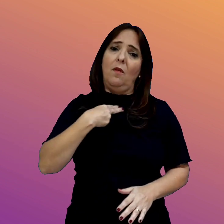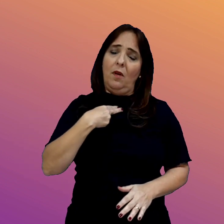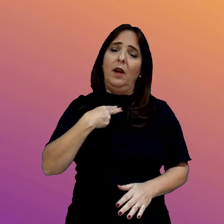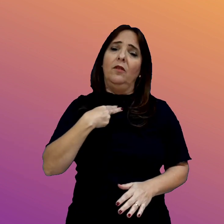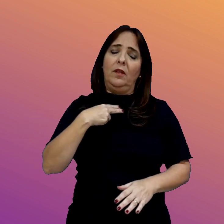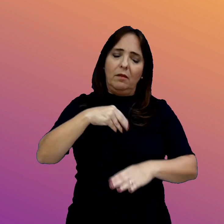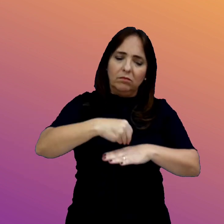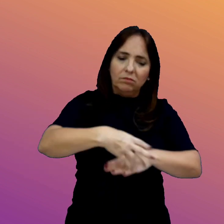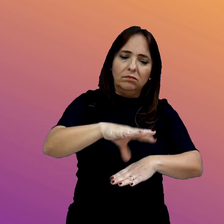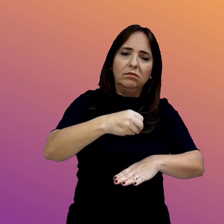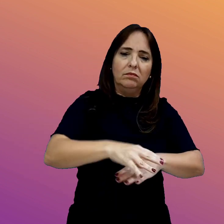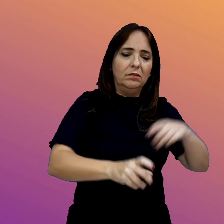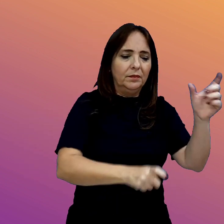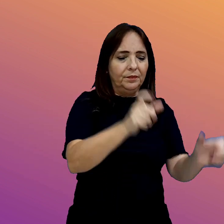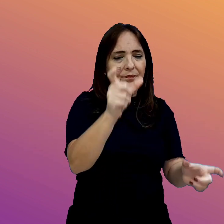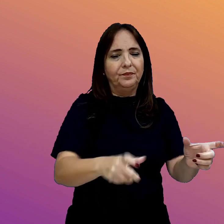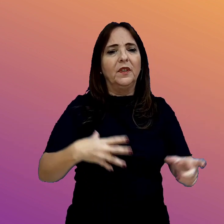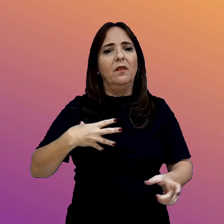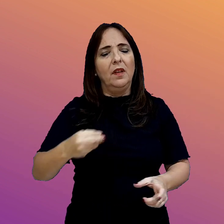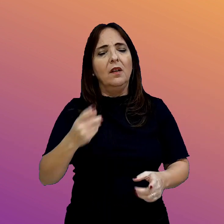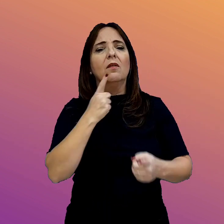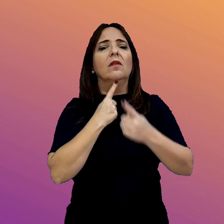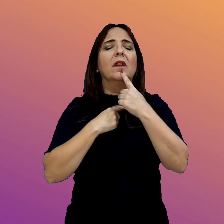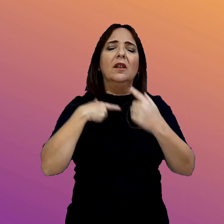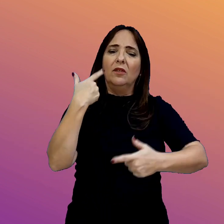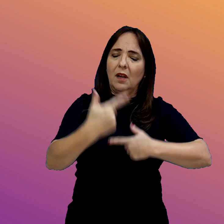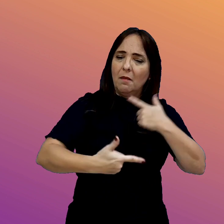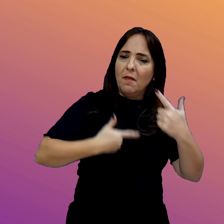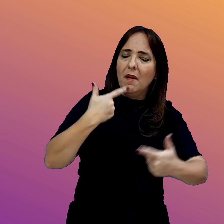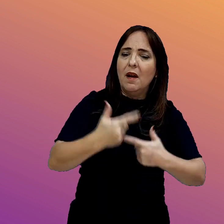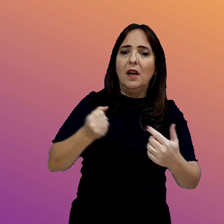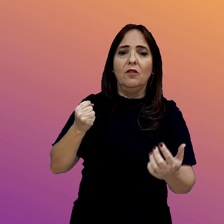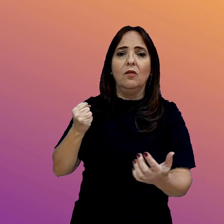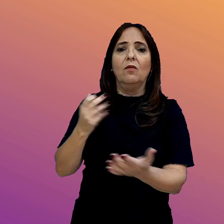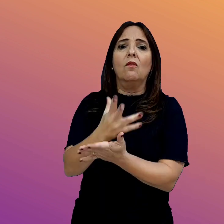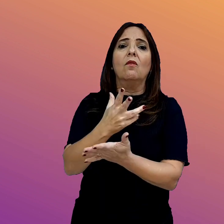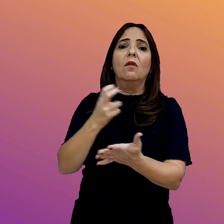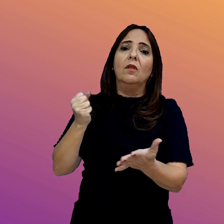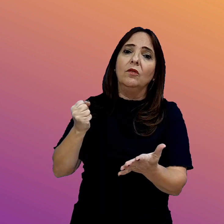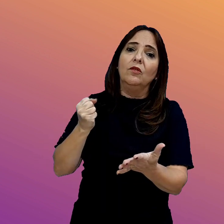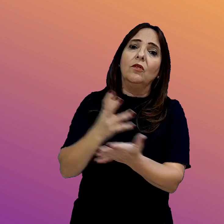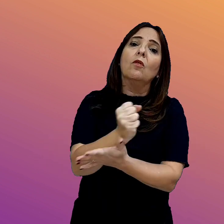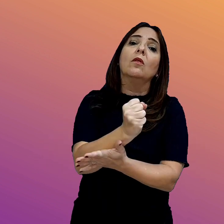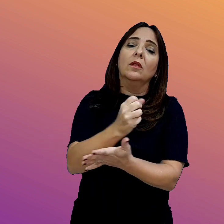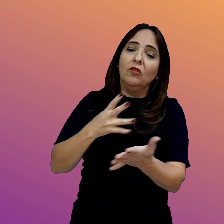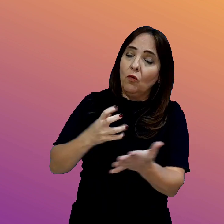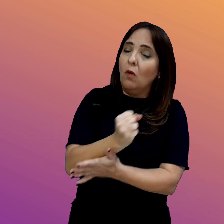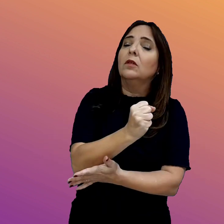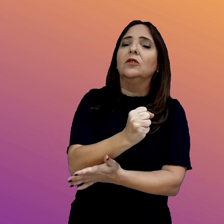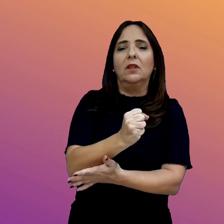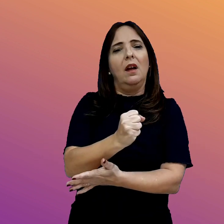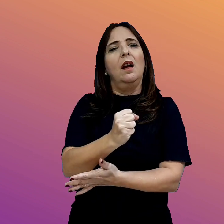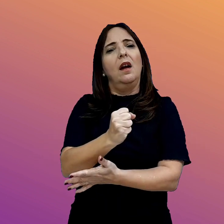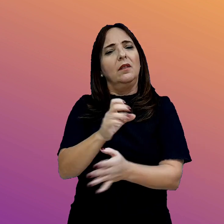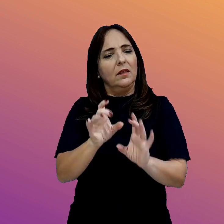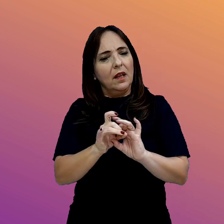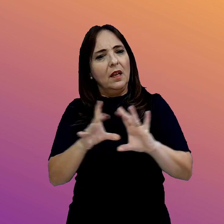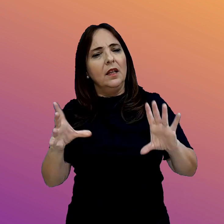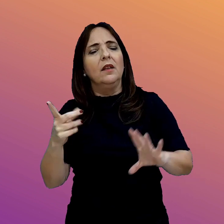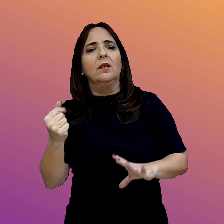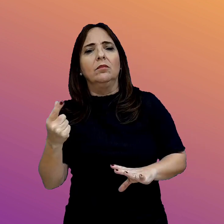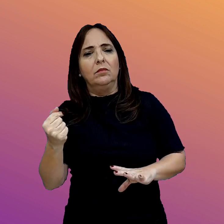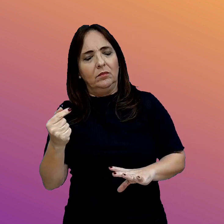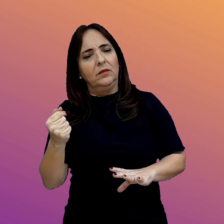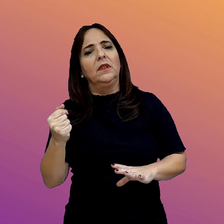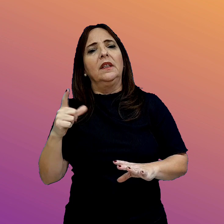de conquistar, de ter a sua própria independência financeira, de ter a sua casa, se casar, ter a sua própria família. Isso